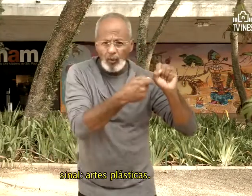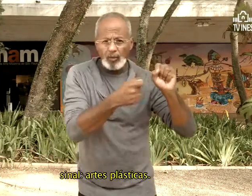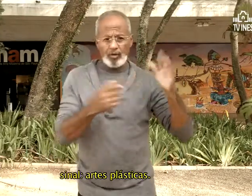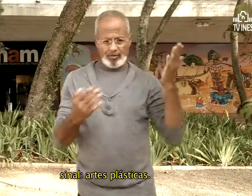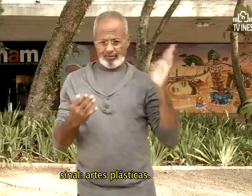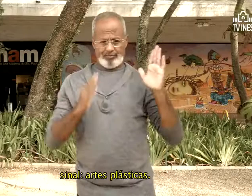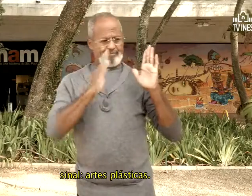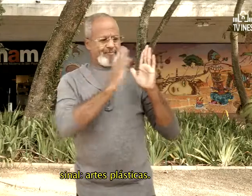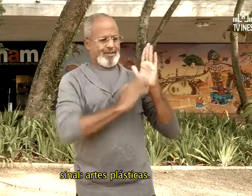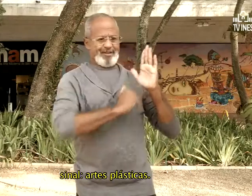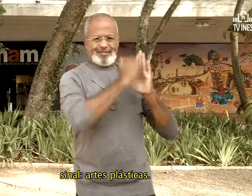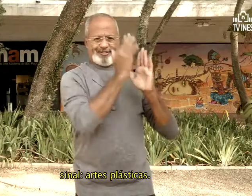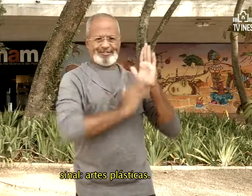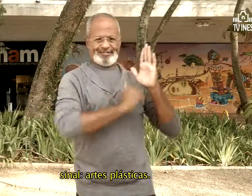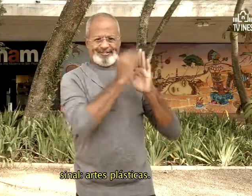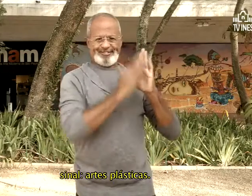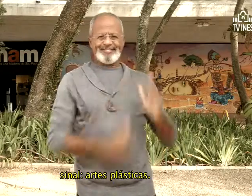Sinal, artes plásticas.